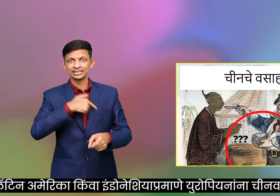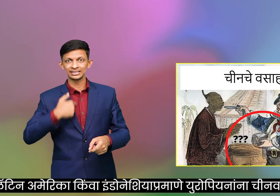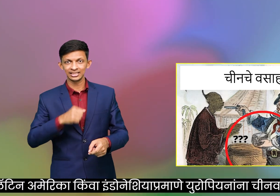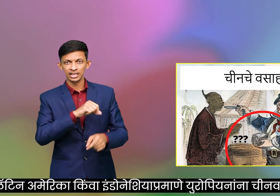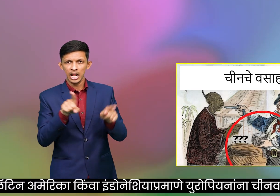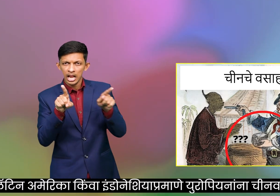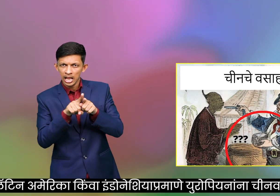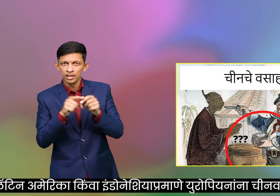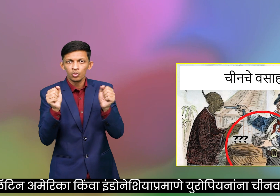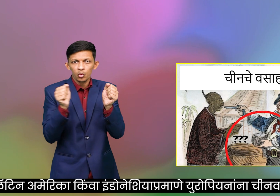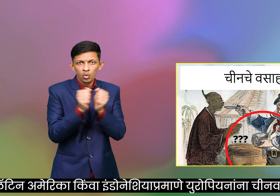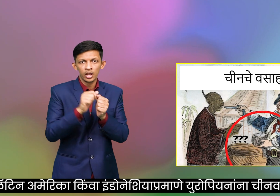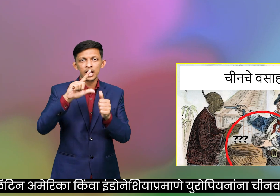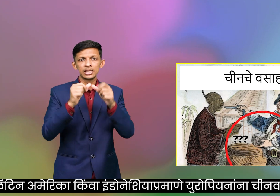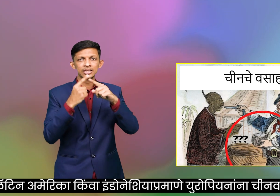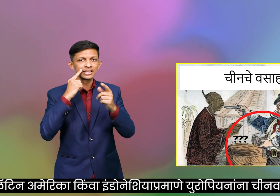युरोपियनांना चीनवर नियंत्रण ठेवता आले नाही.